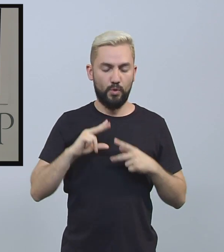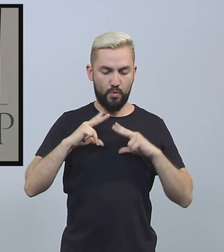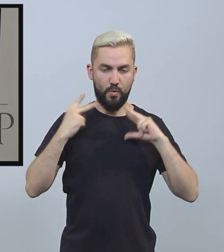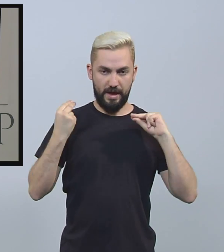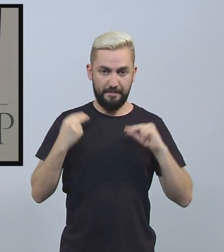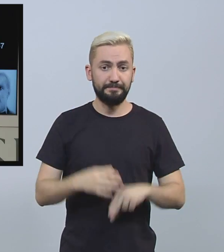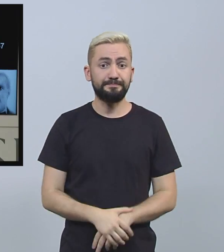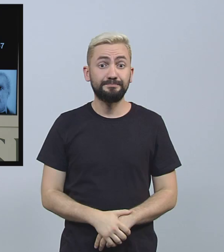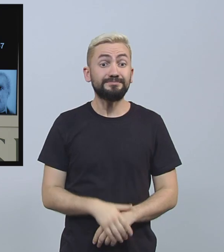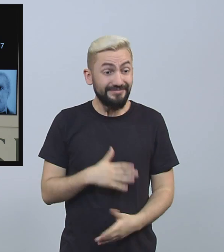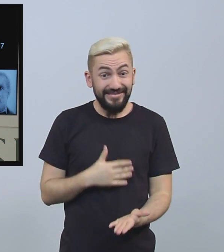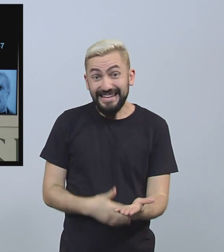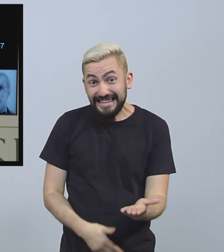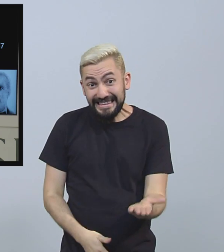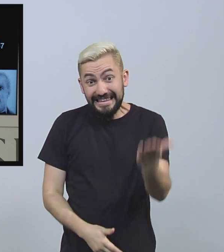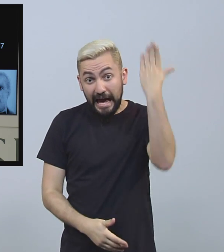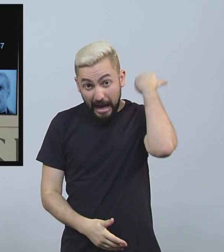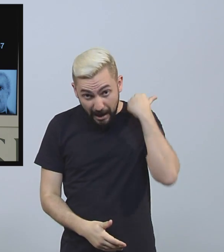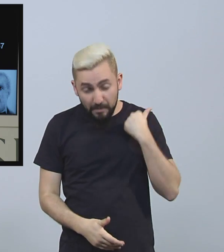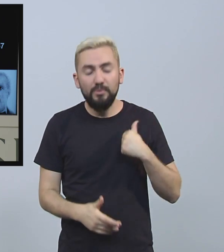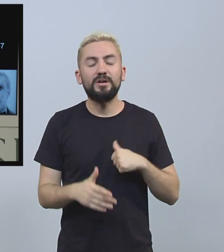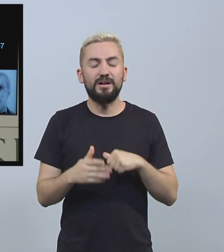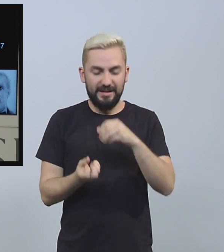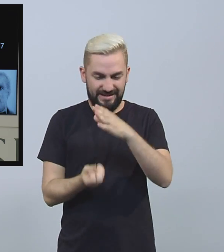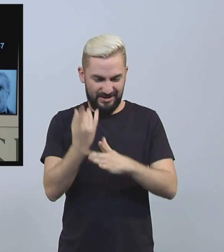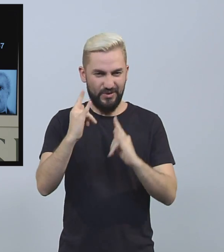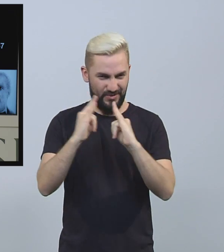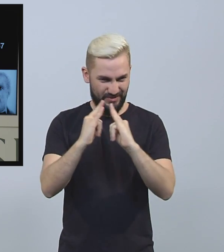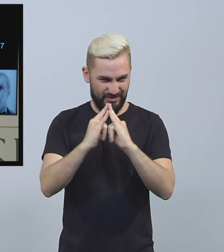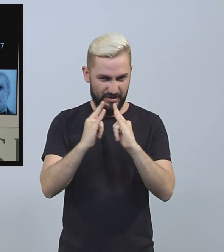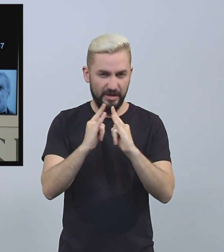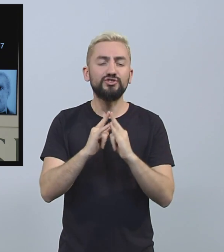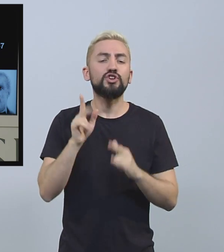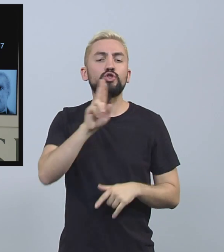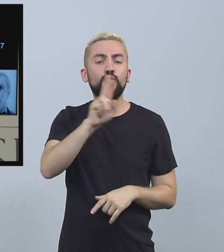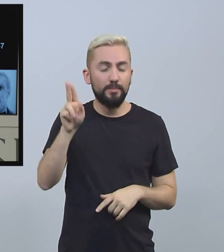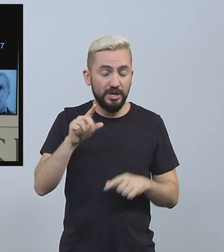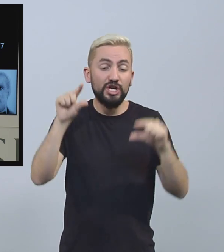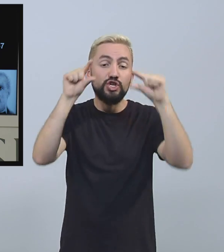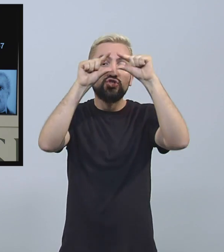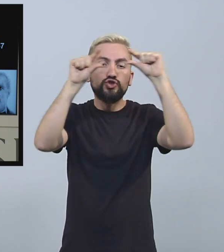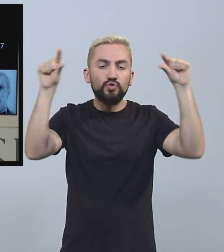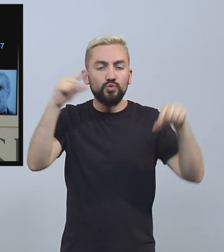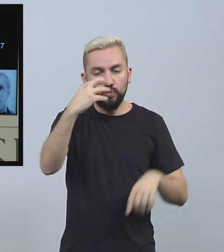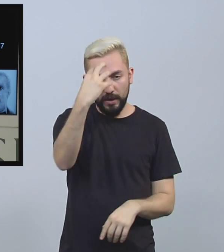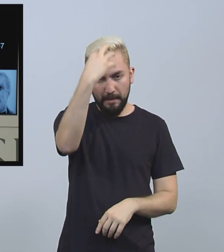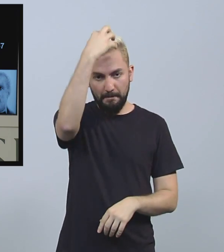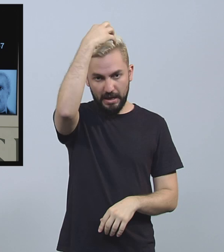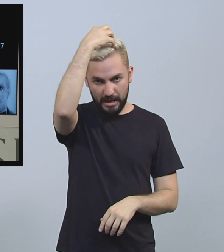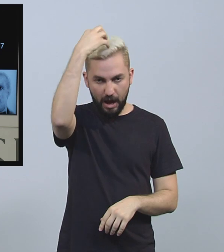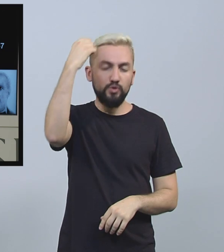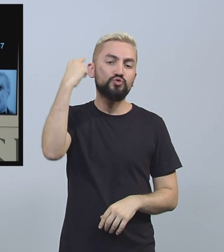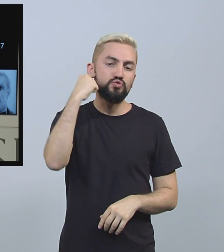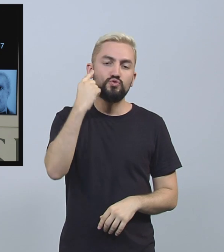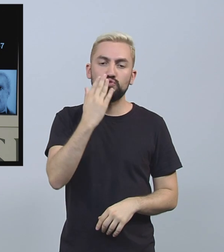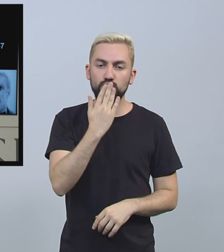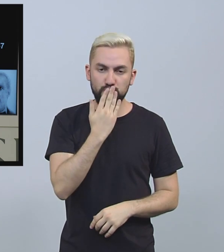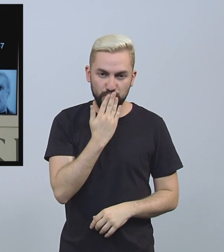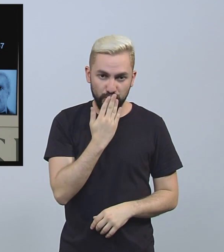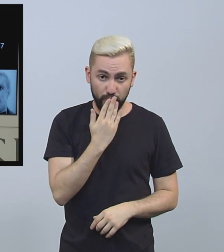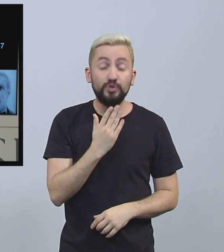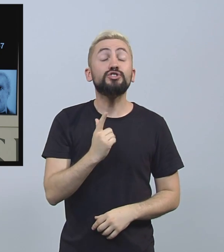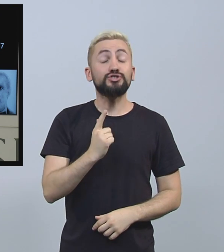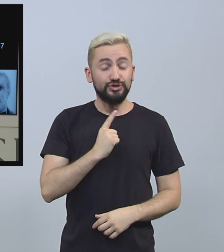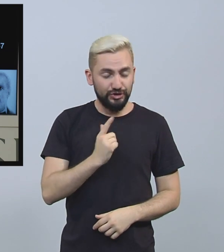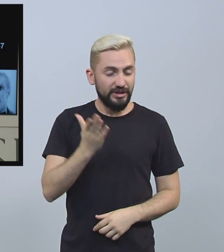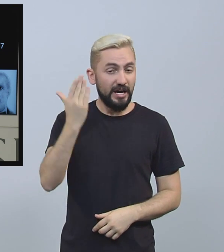Nessa época, o Instituto recebeu o nome de Instituto Imperial de Surdos Mudos e ele funcionava no regime